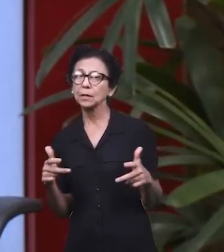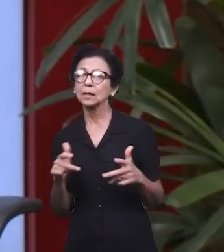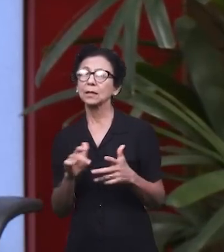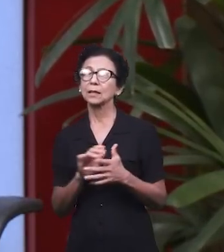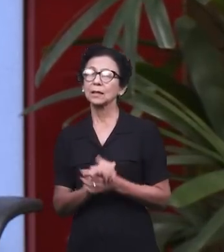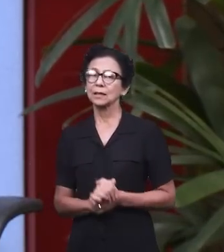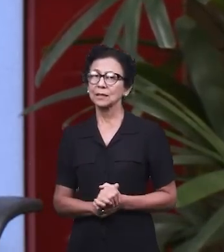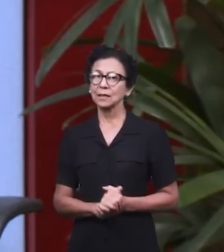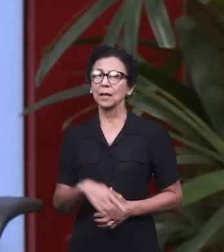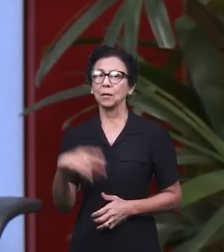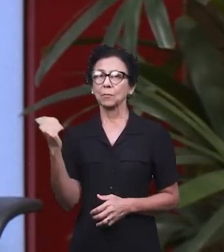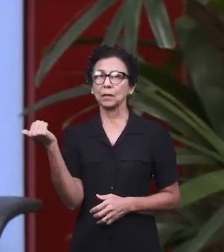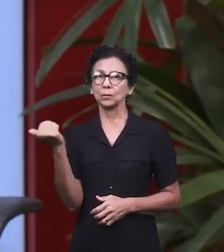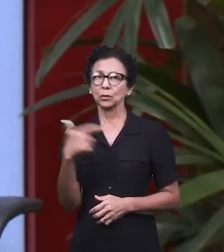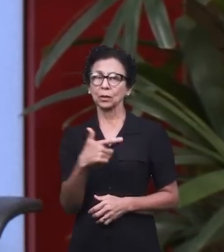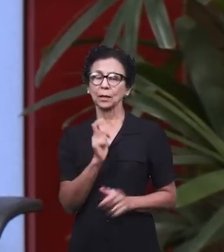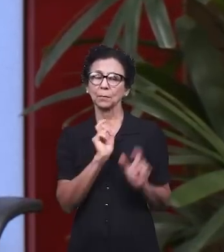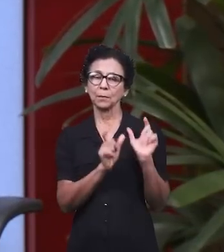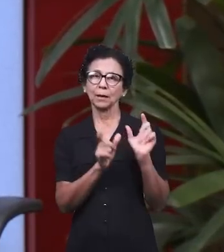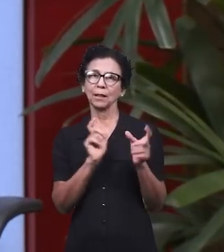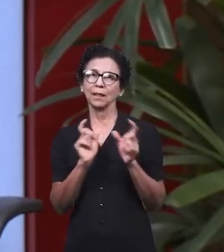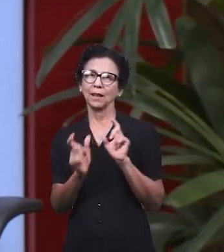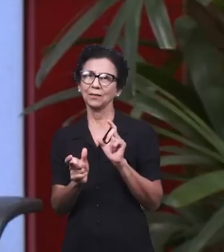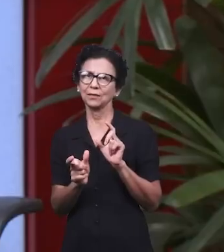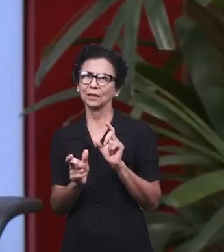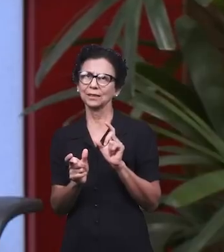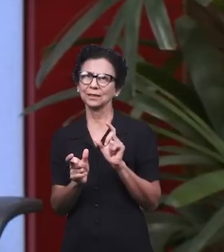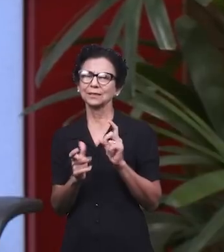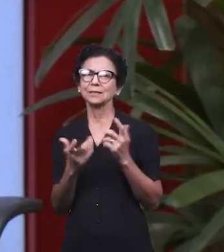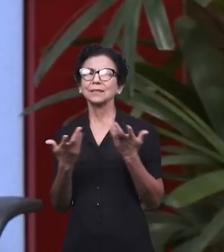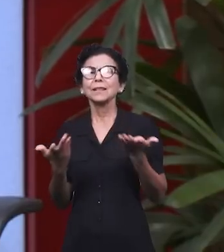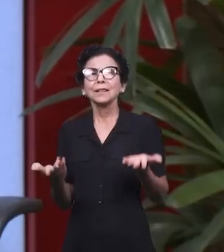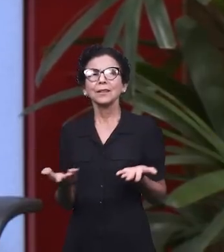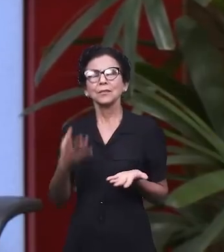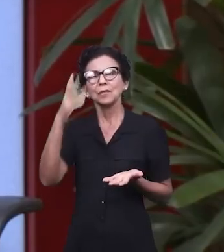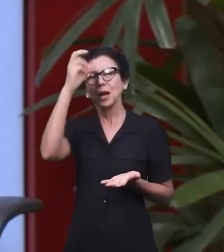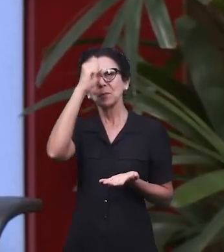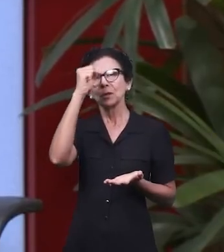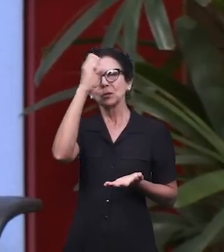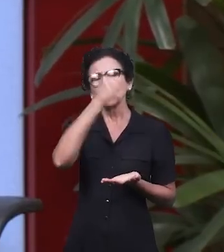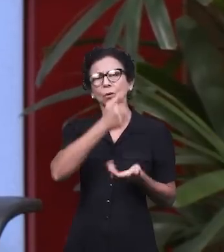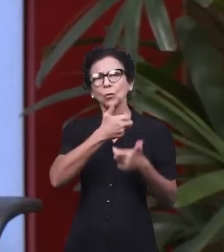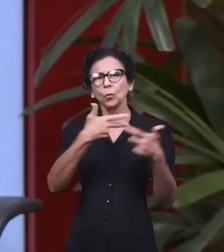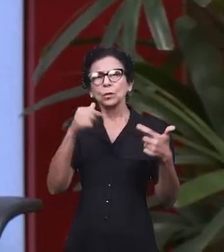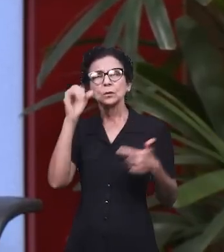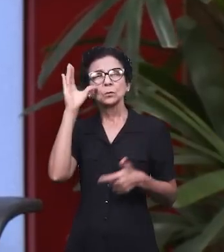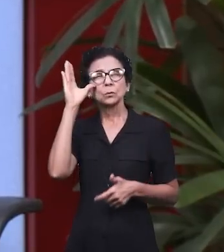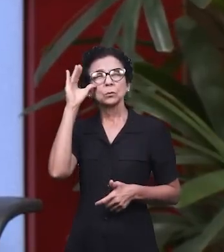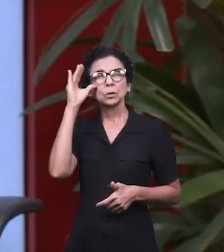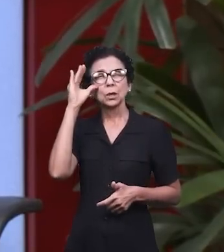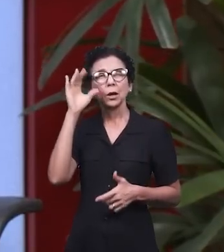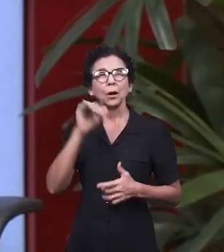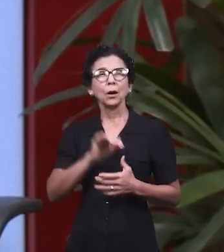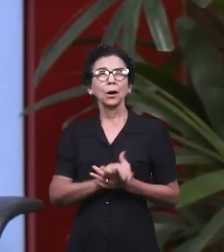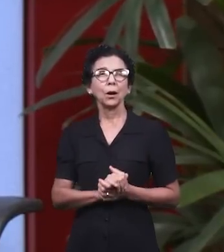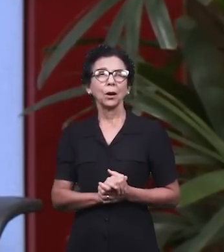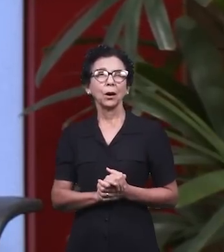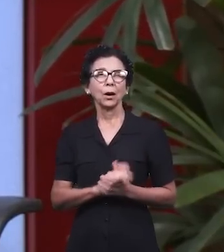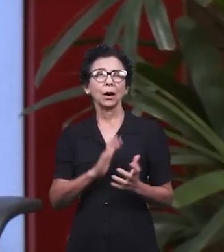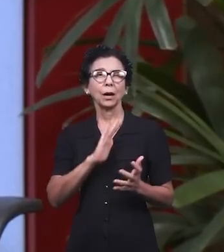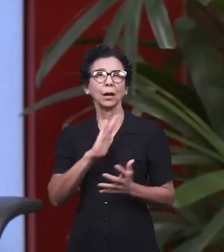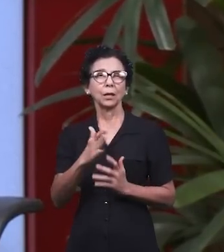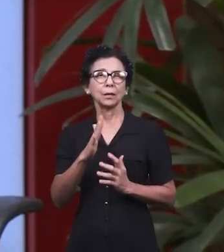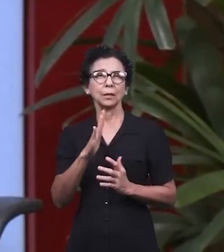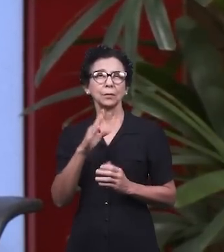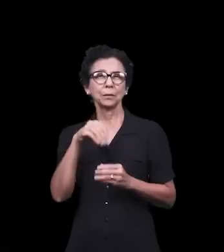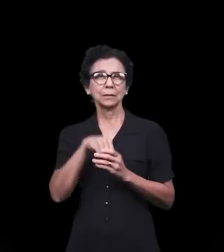das palavras. Se ela é além das palavras, nós vamos aprender agora algumas curiosidades sobre essa mudança que há dentro da